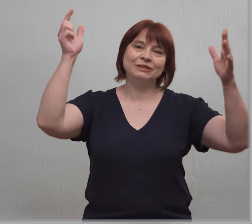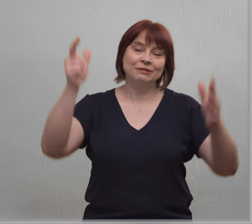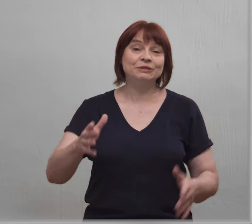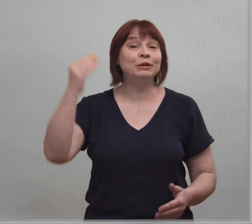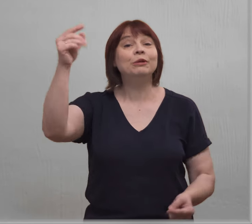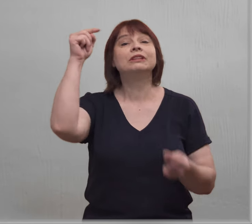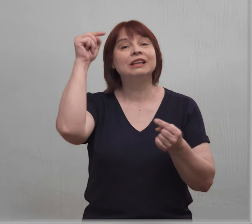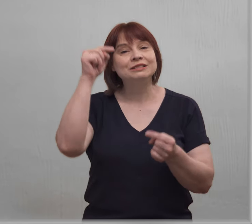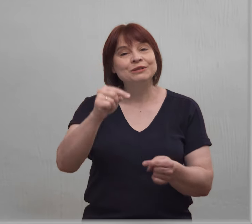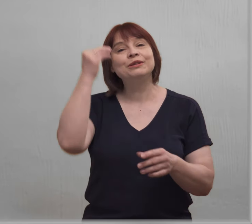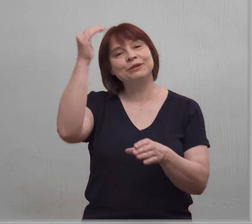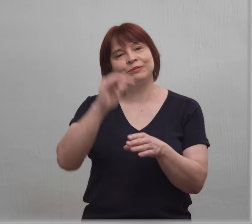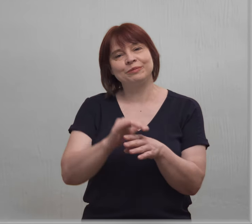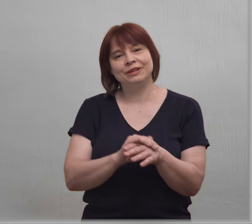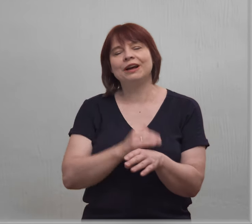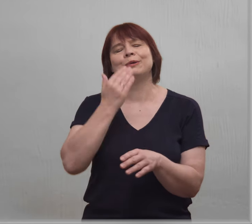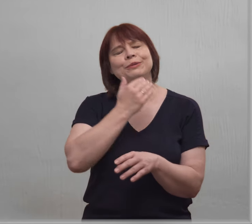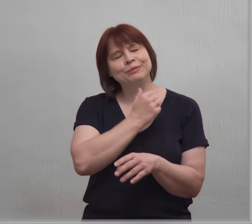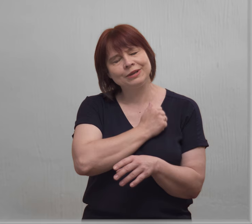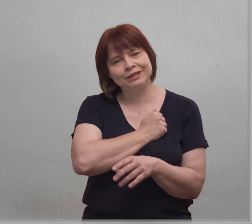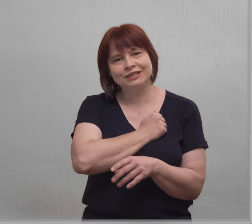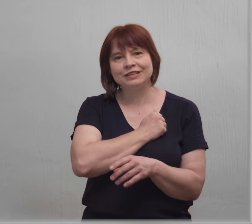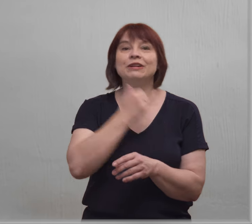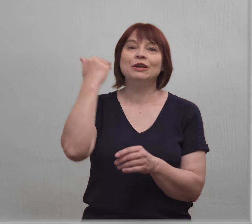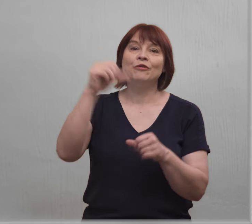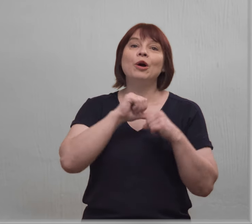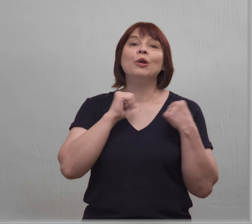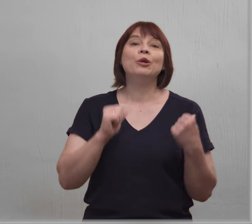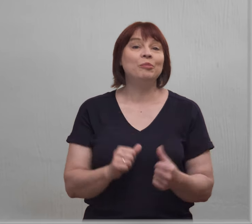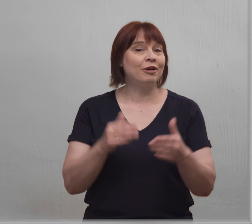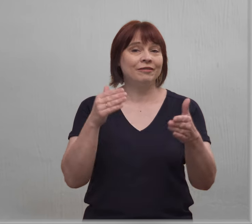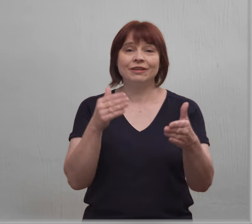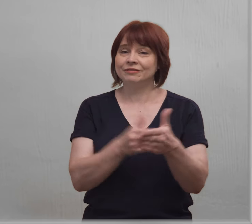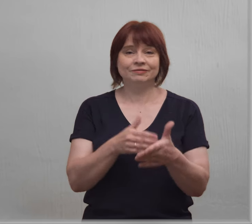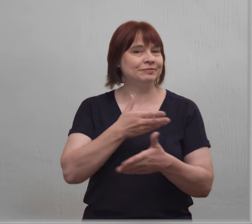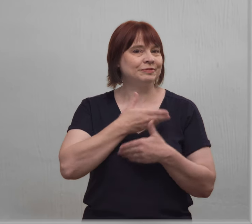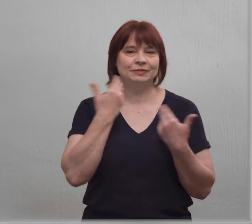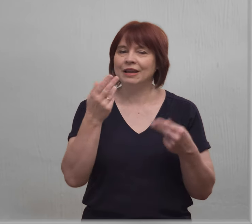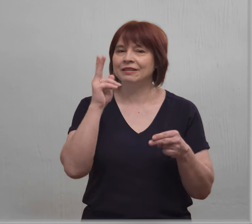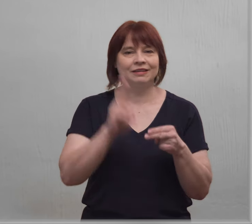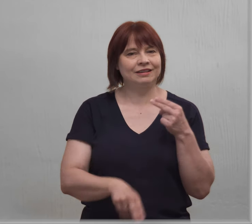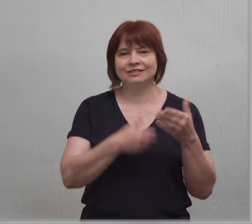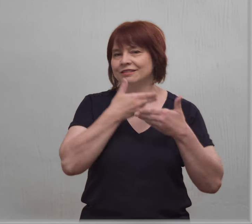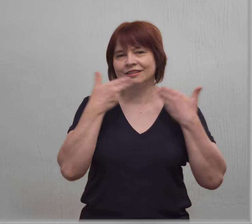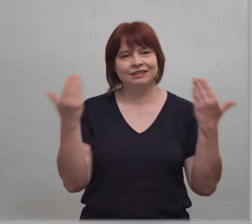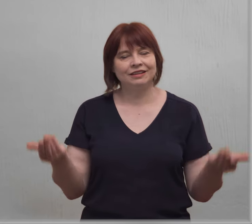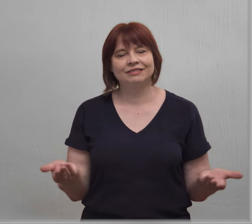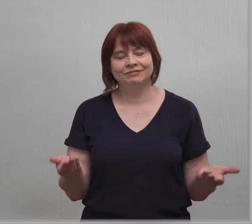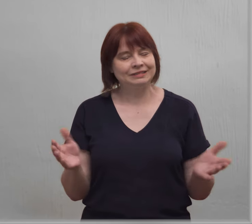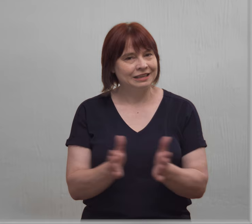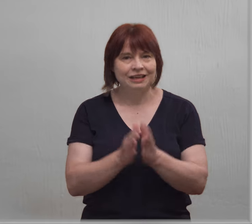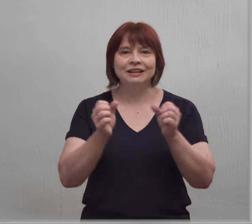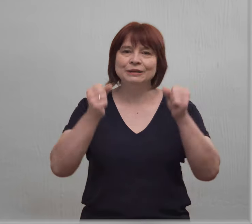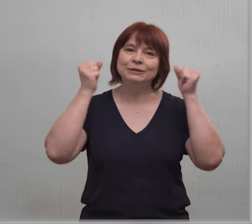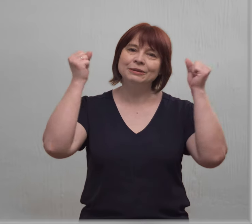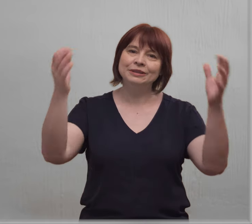потому что Он достоин, Он благ, Он милостив. Его любовь безгранична, бесконечна.